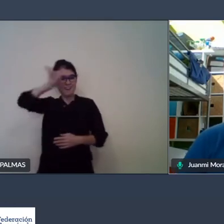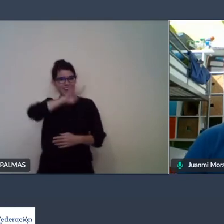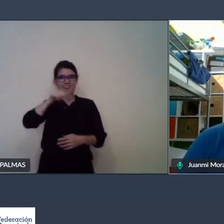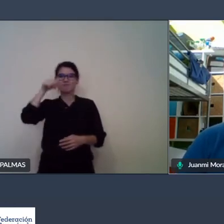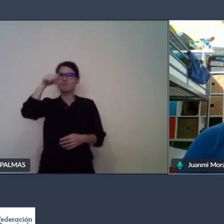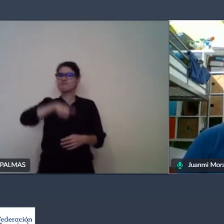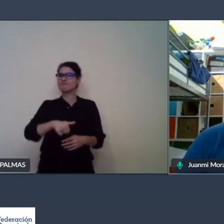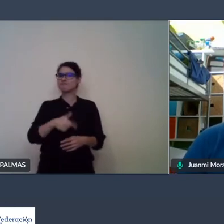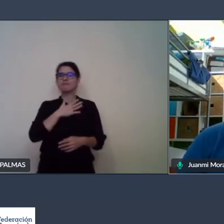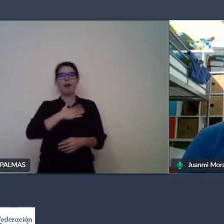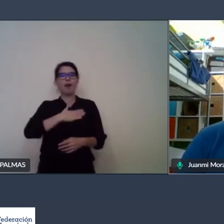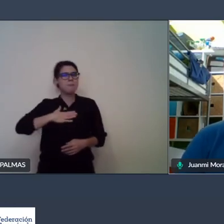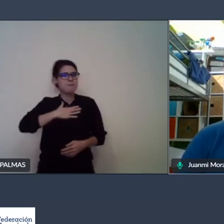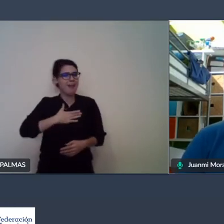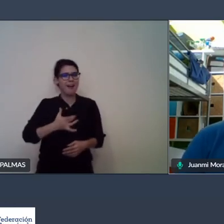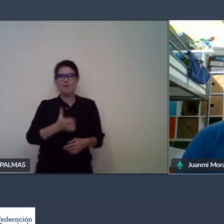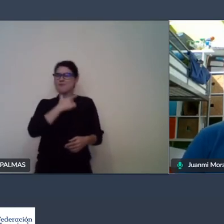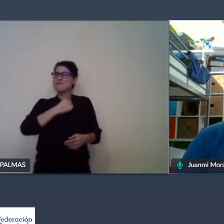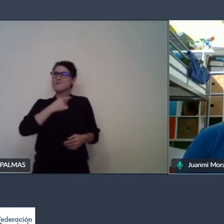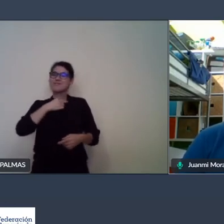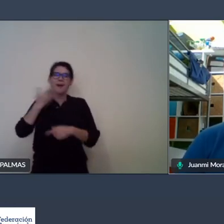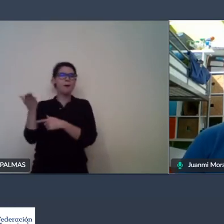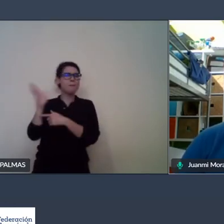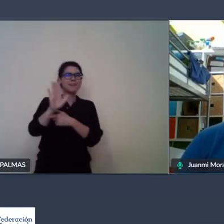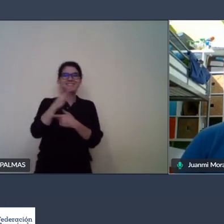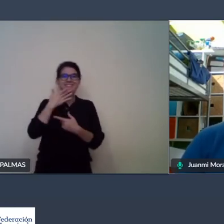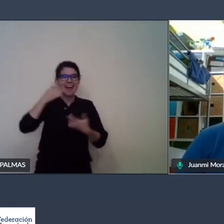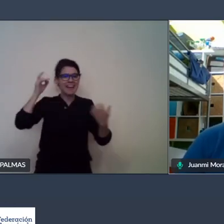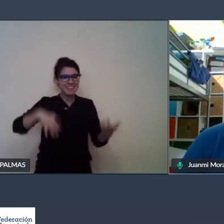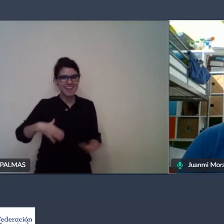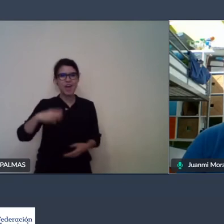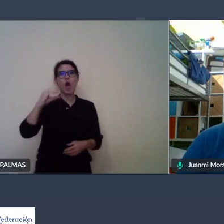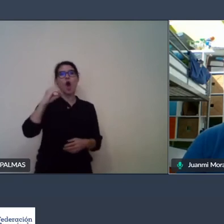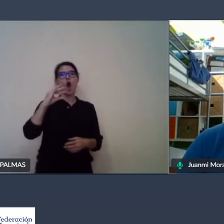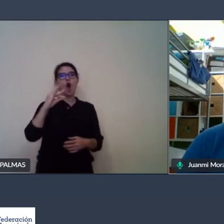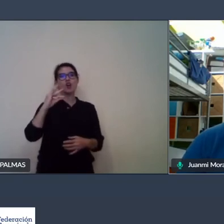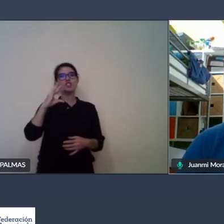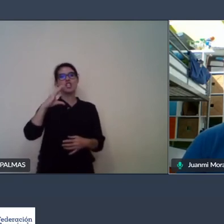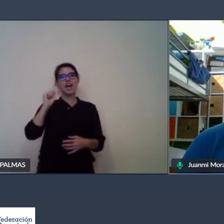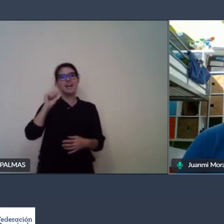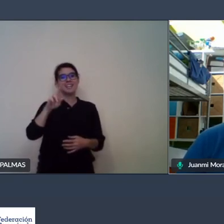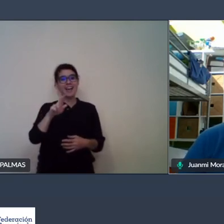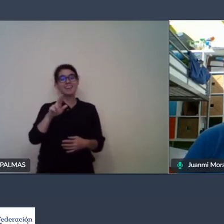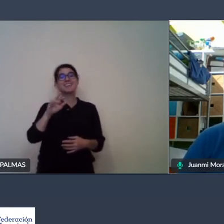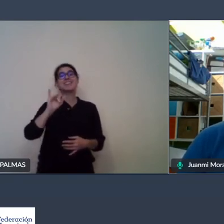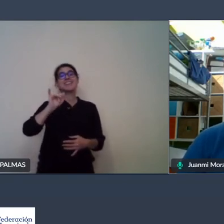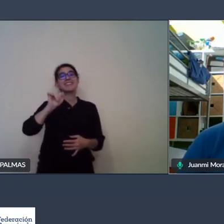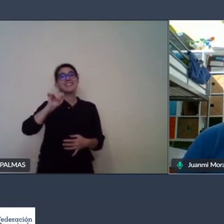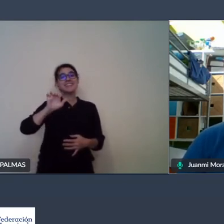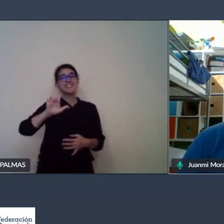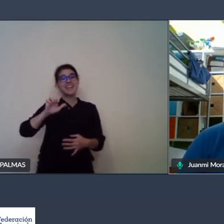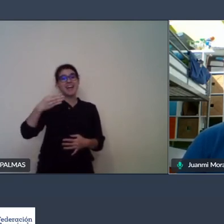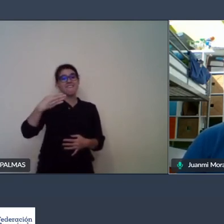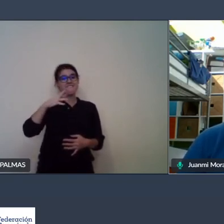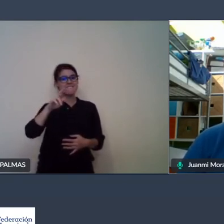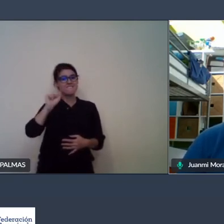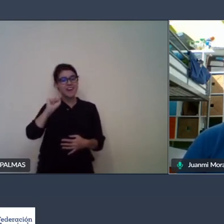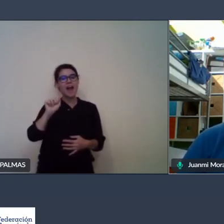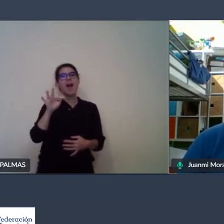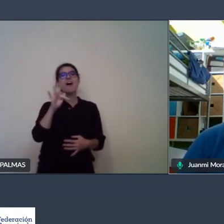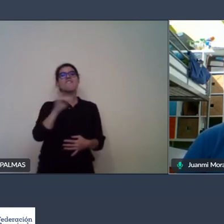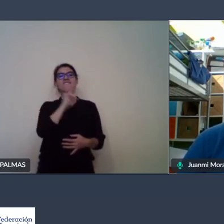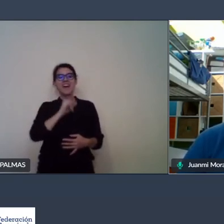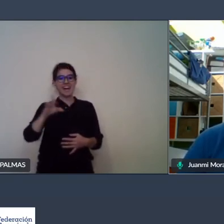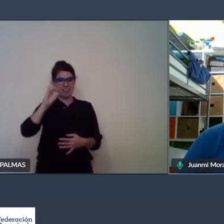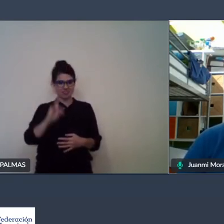de presentar a Óscar Yebra Fernández. Óscar Yebra Fernández nació el 15